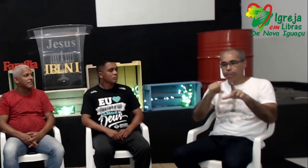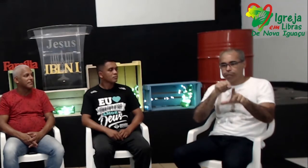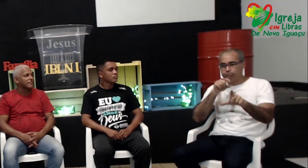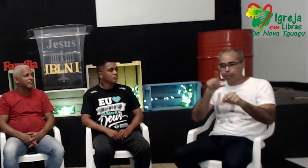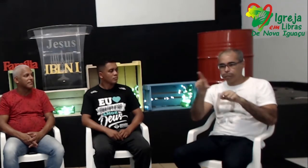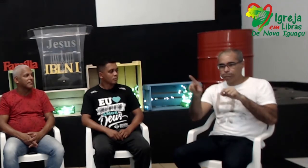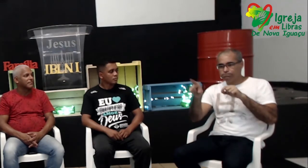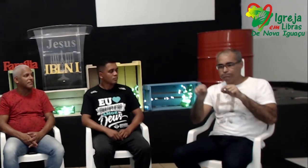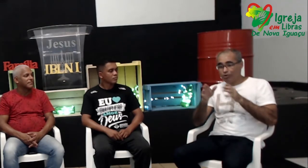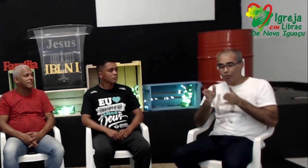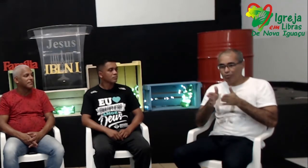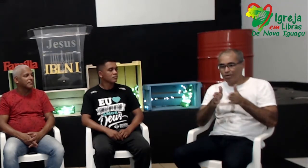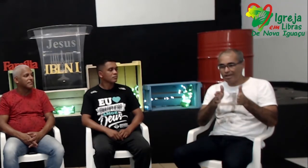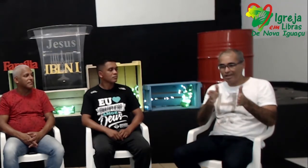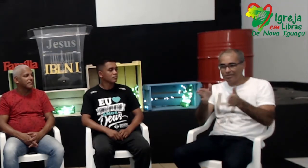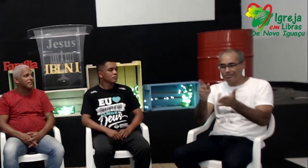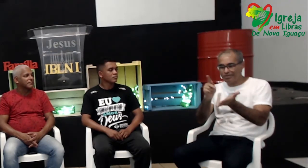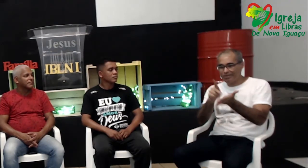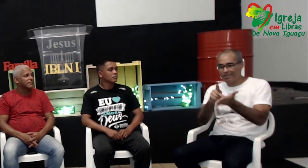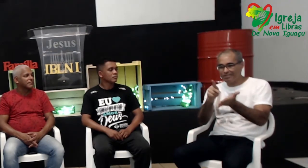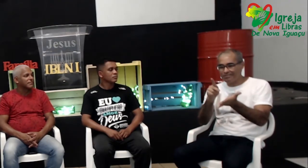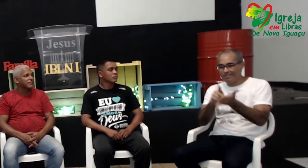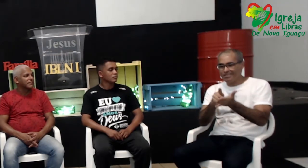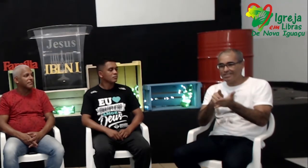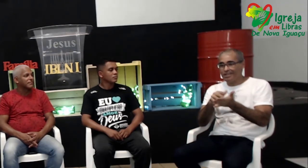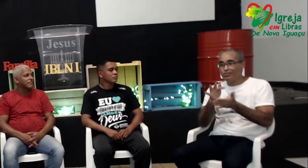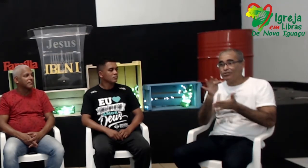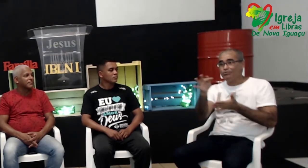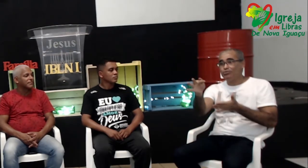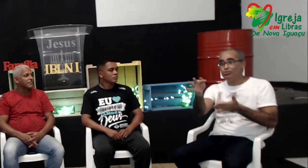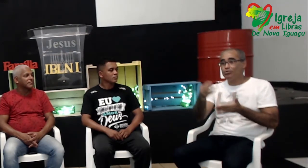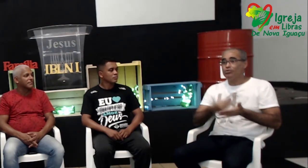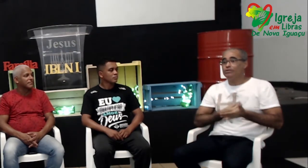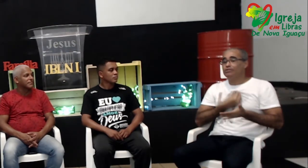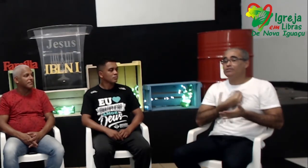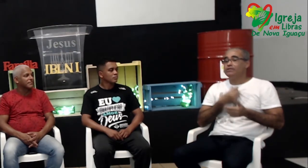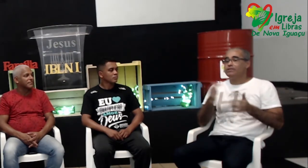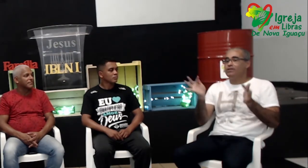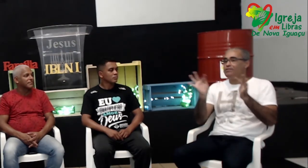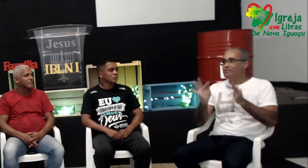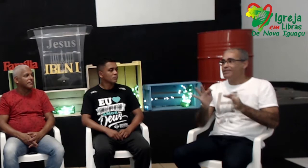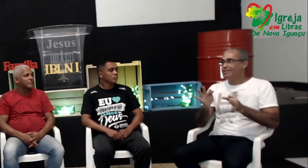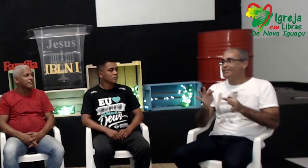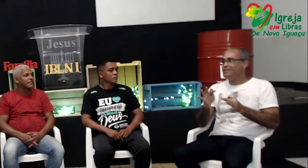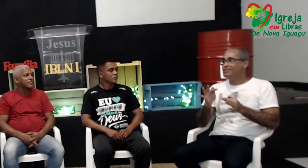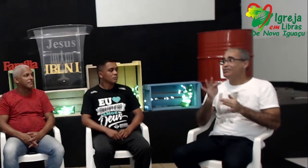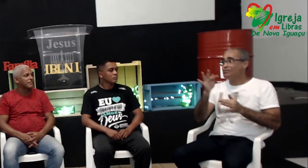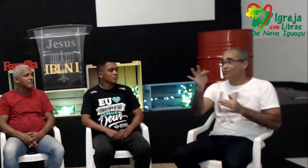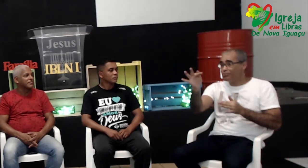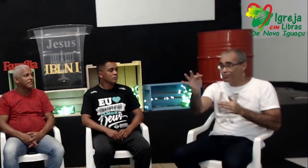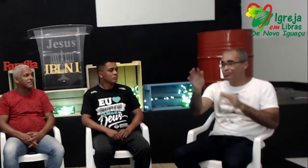podemos então entender claramente a verdade e aquilo que nós